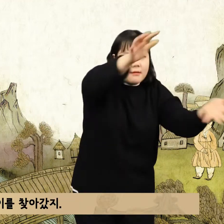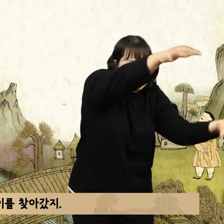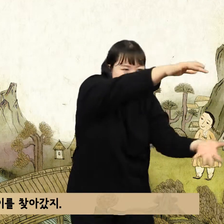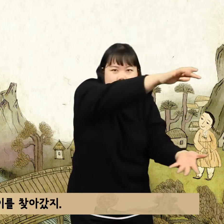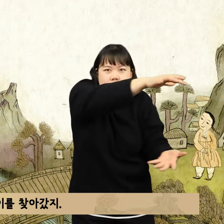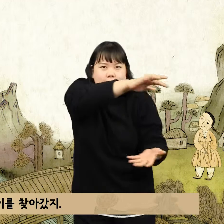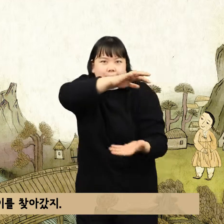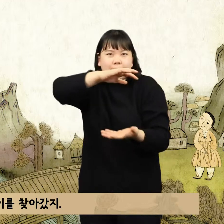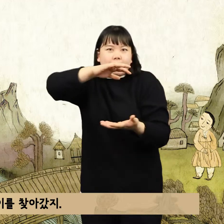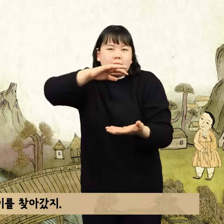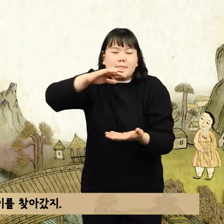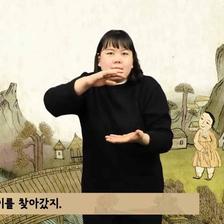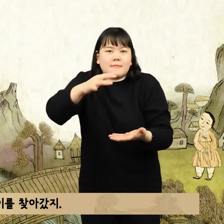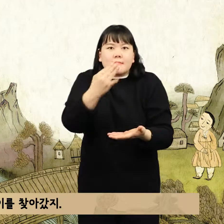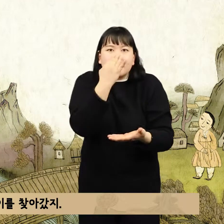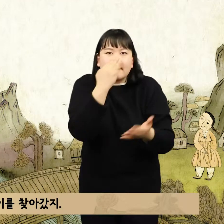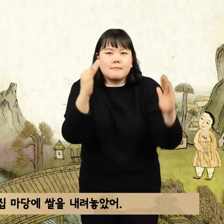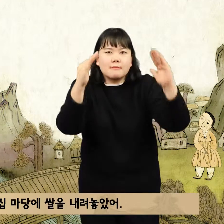덕진이를 찾아갔지.